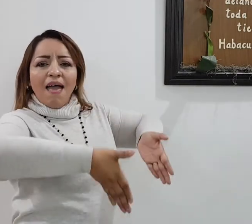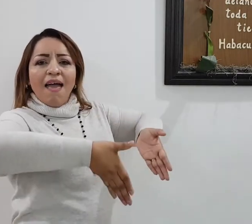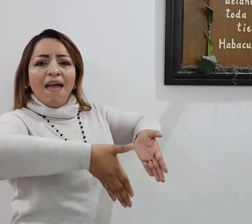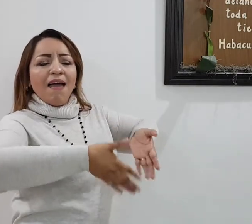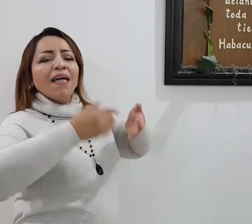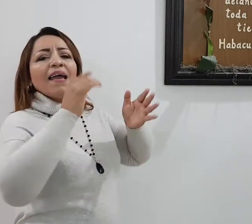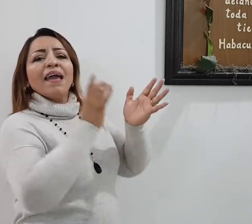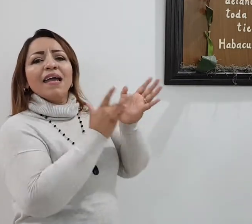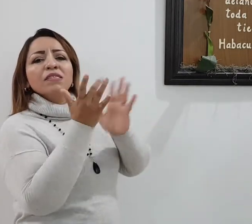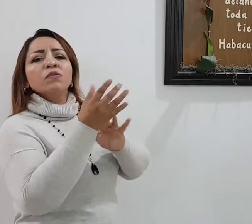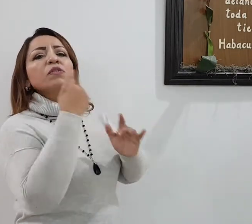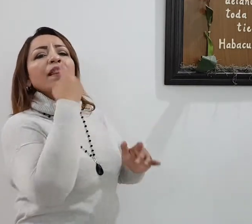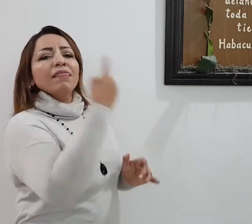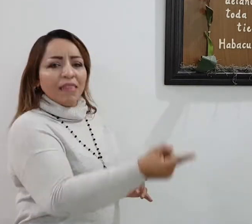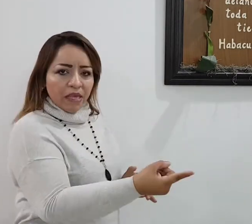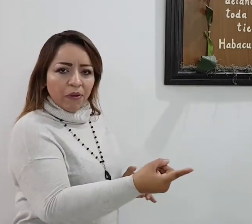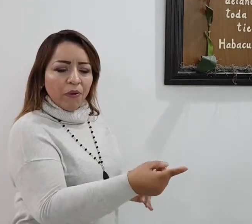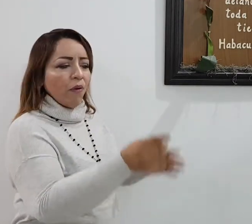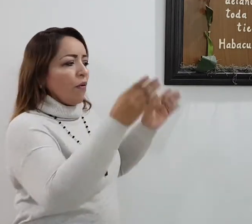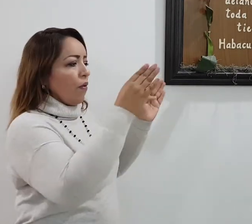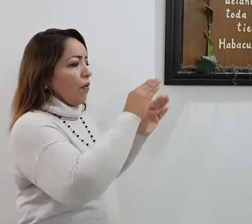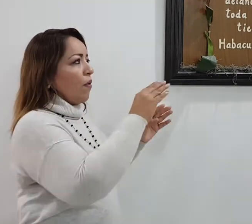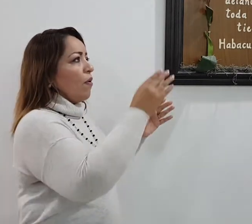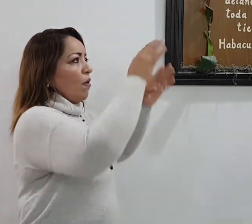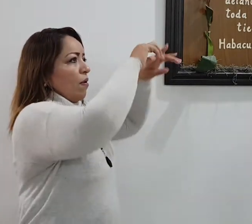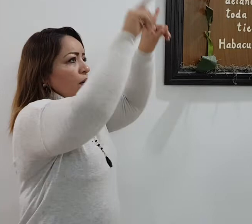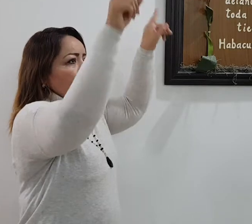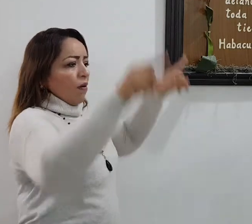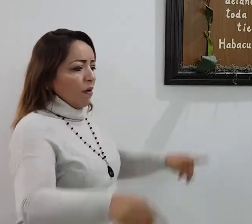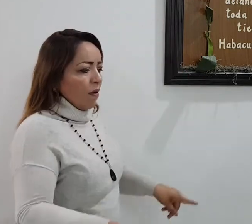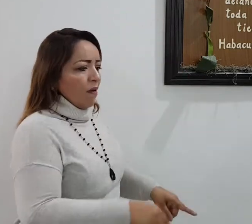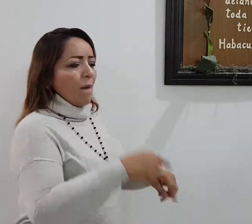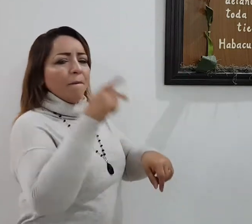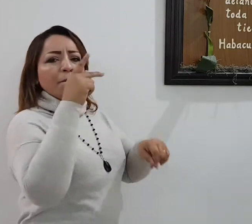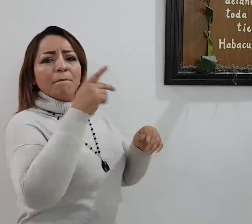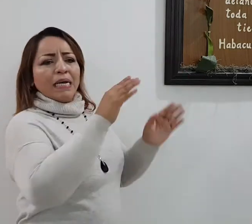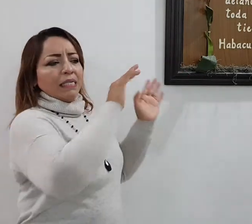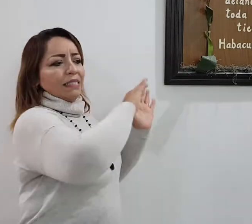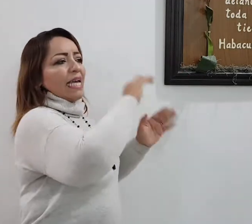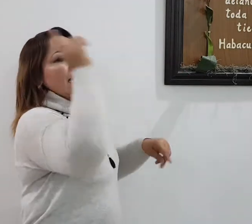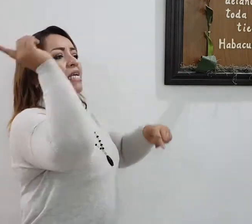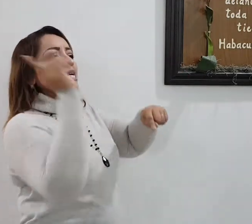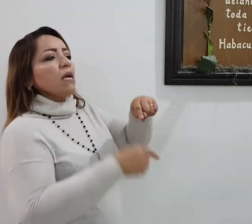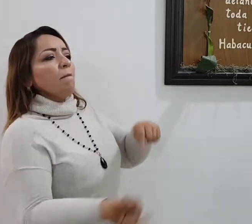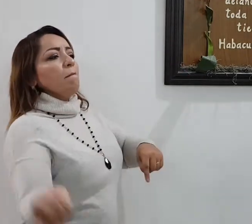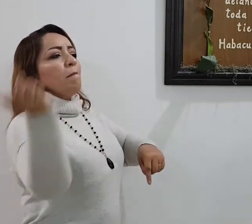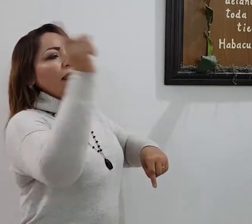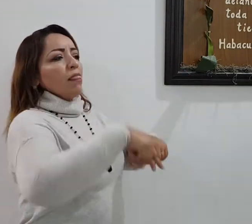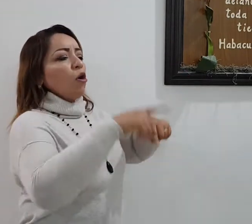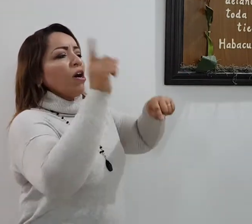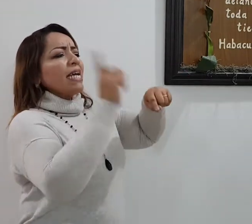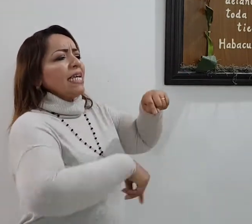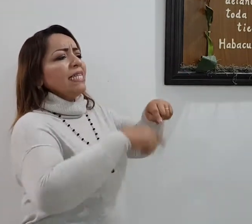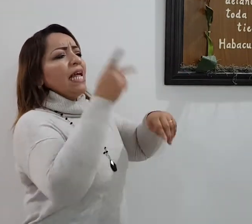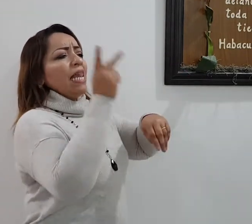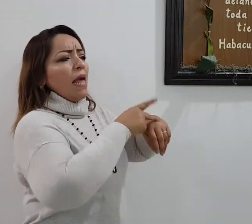consejo. Dependa del Señor. Vaya y toque y el Señor le va a abrir una puerta. Vaya y busque y el Señor le promete